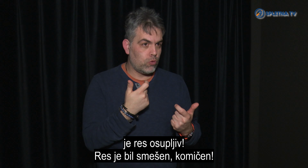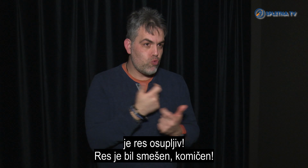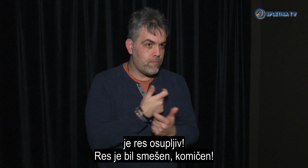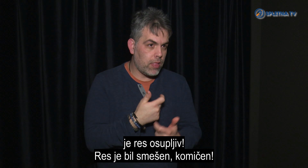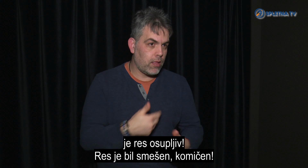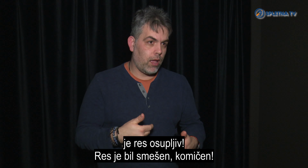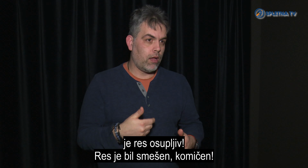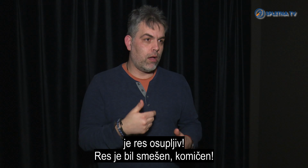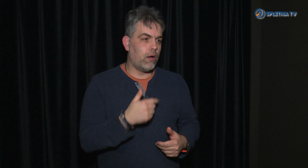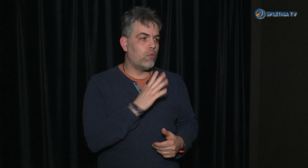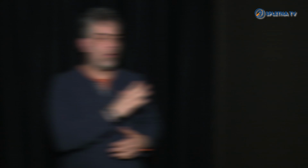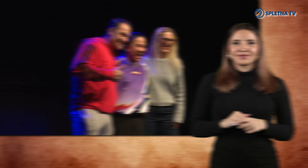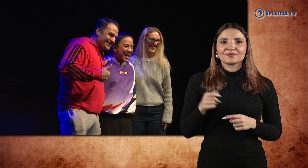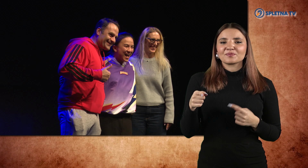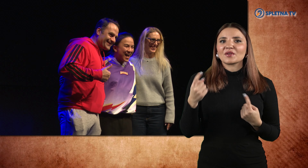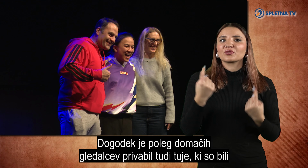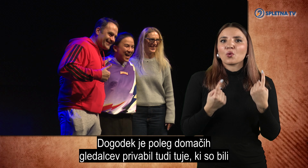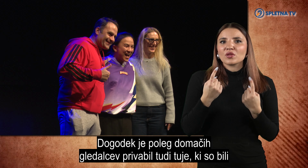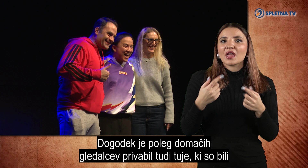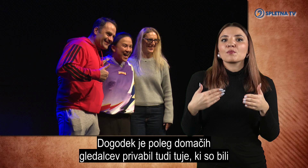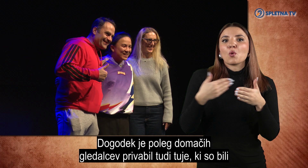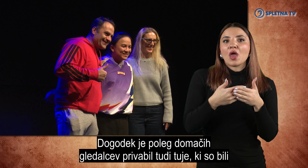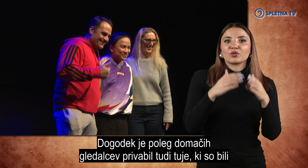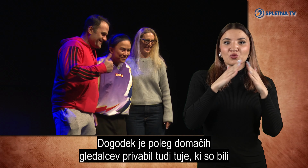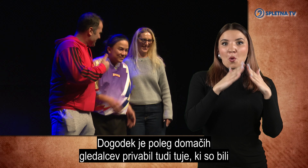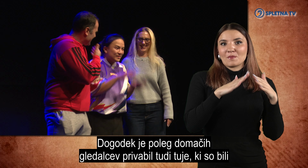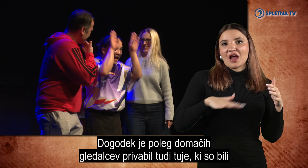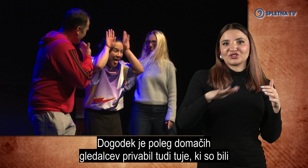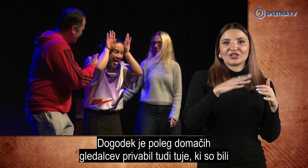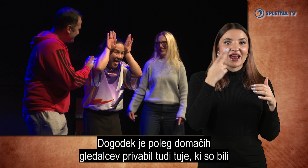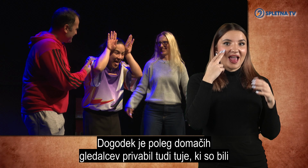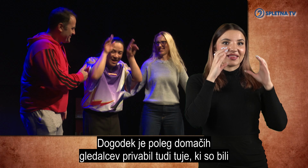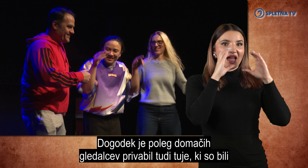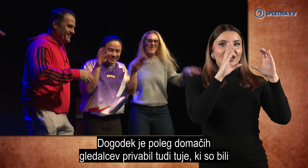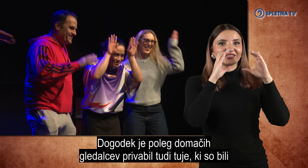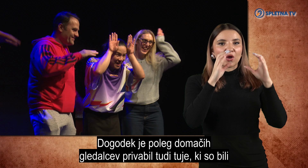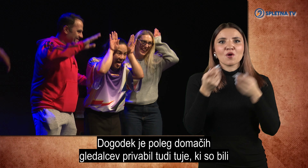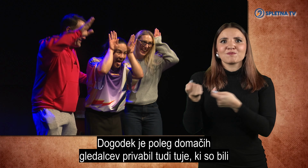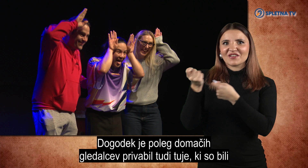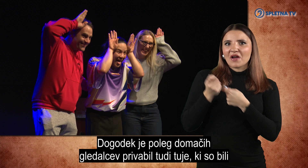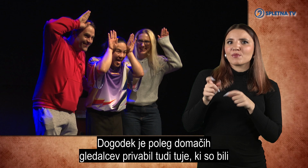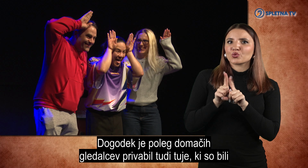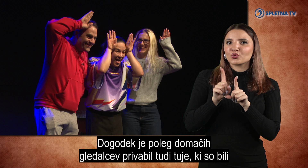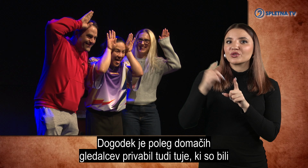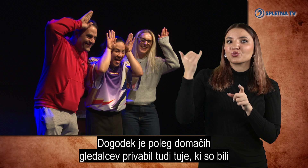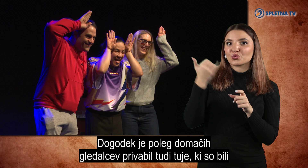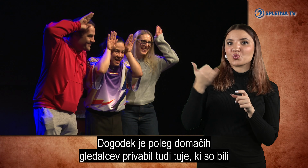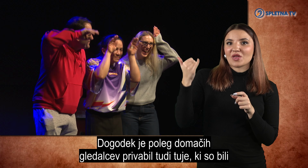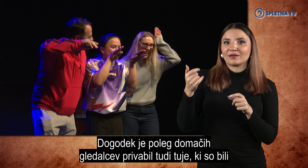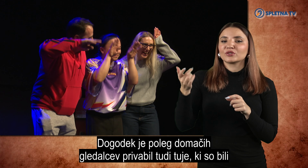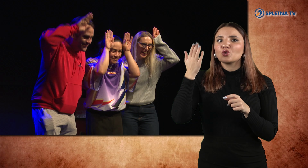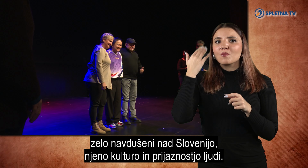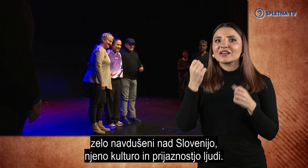Res je bil smešen, komičen. Dogodek je poleg domačih gledalcev privabil tudi tuje, ki so bili zelo navdušeni nad Slovenijo,